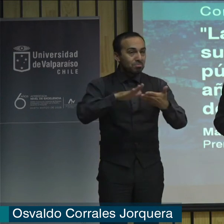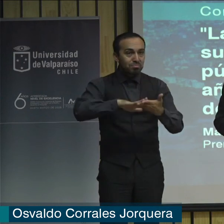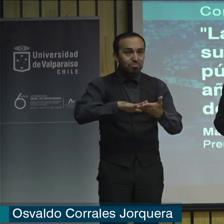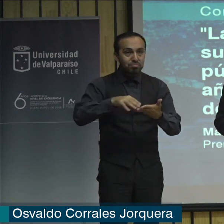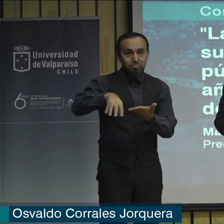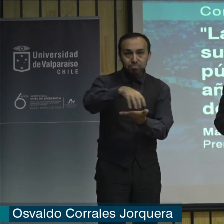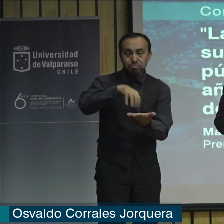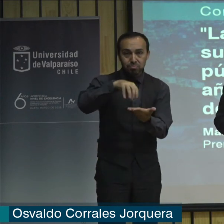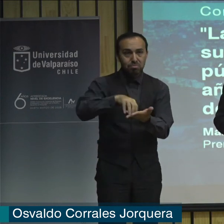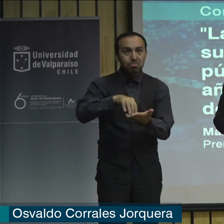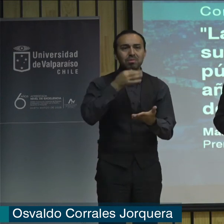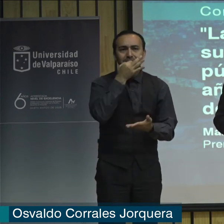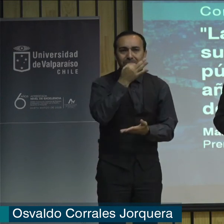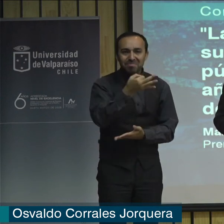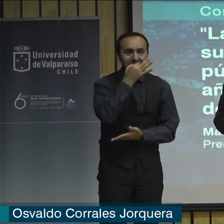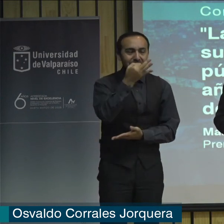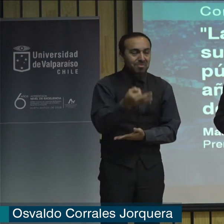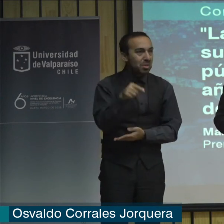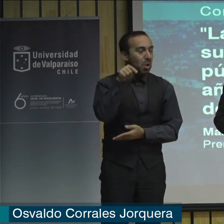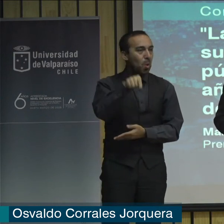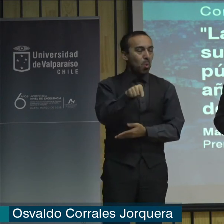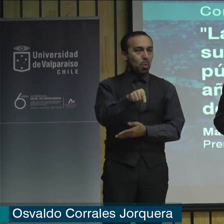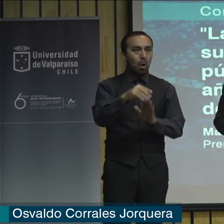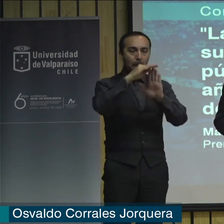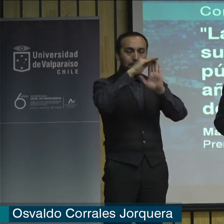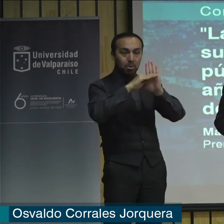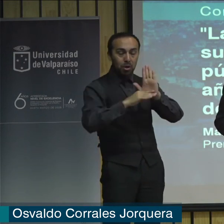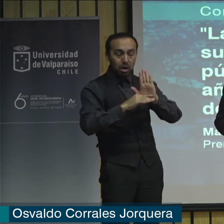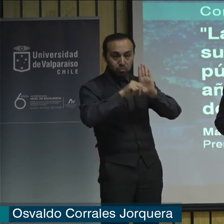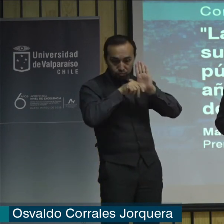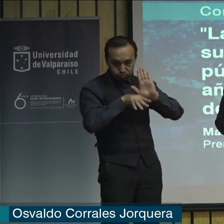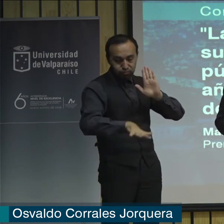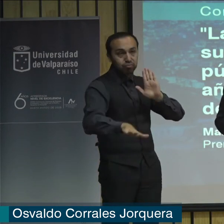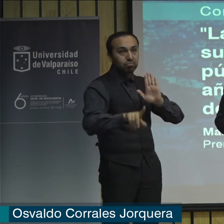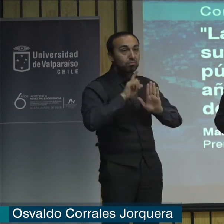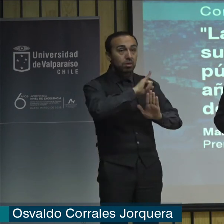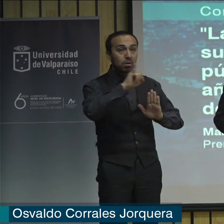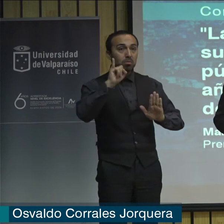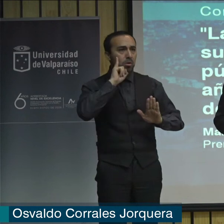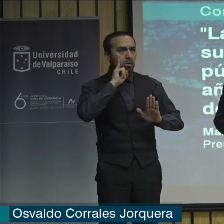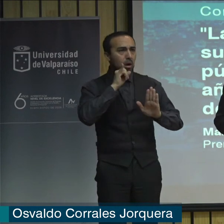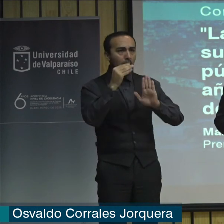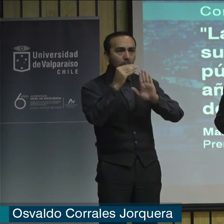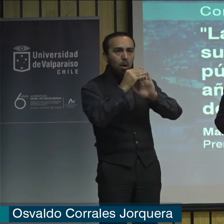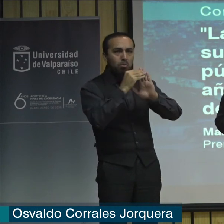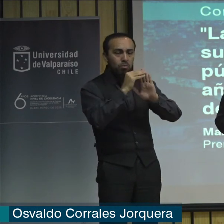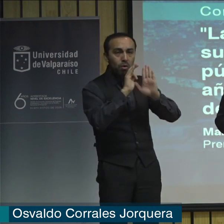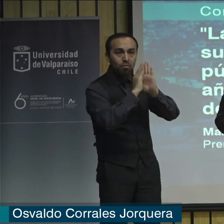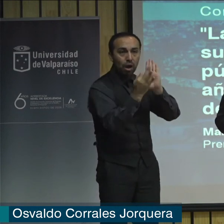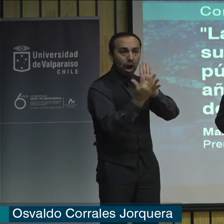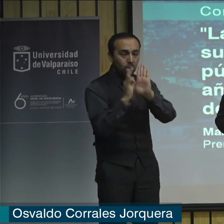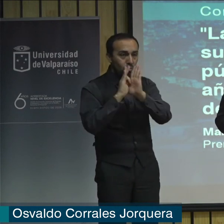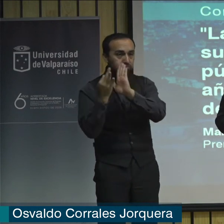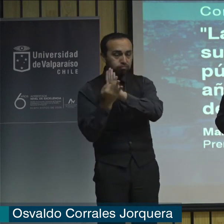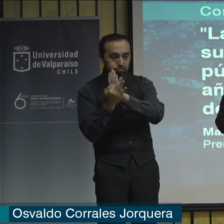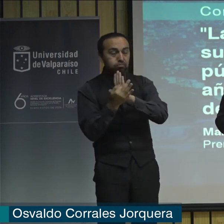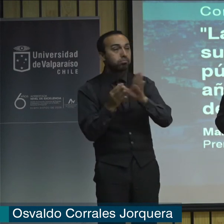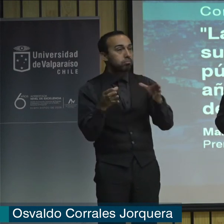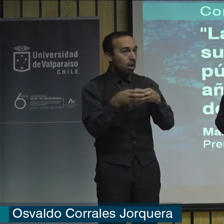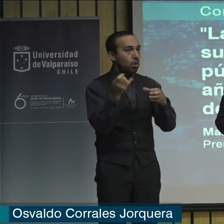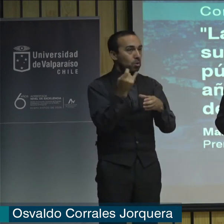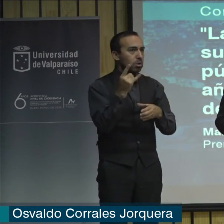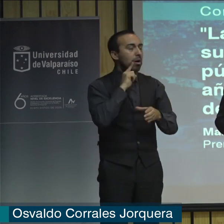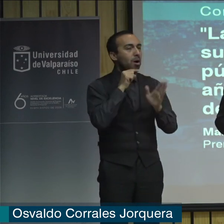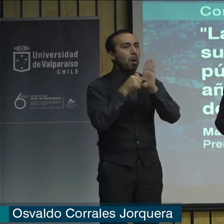programa parte importante el cual ha surgido de las propias unidades académicas que busca justamente situar nuestra mirada